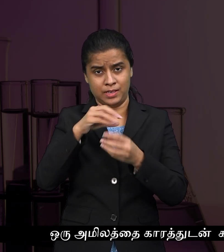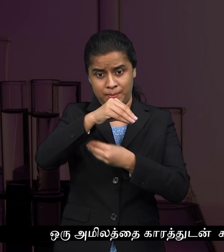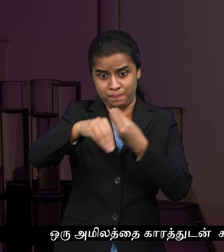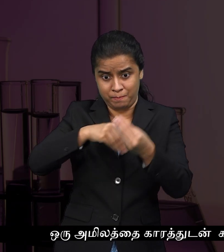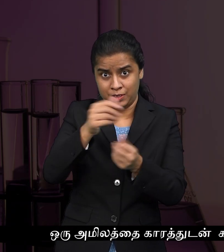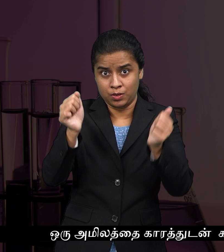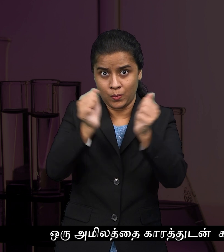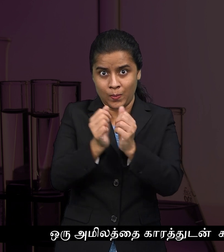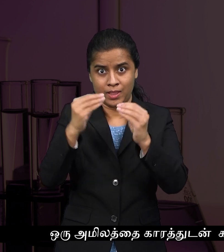பார்ப்போம்.